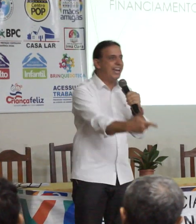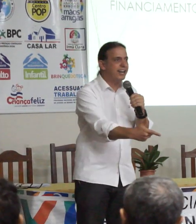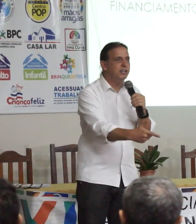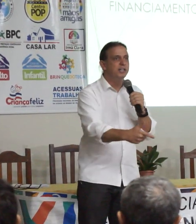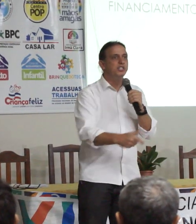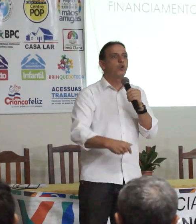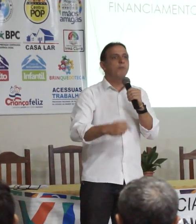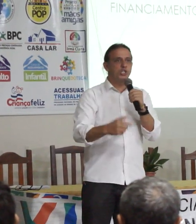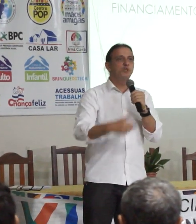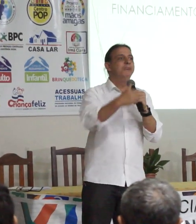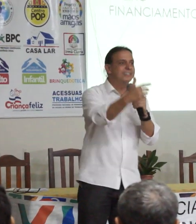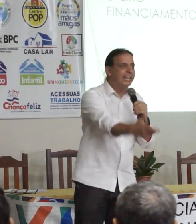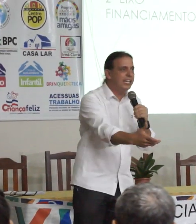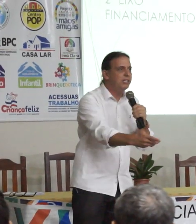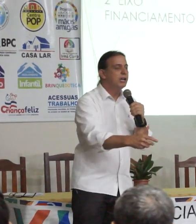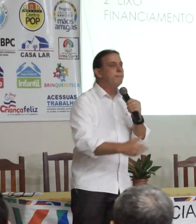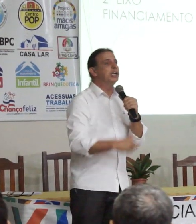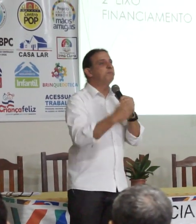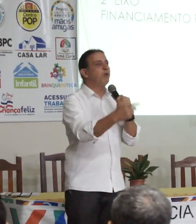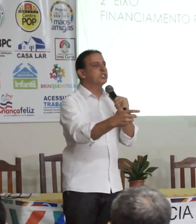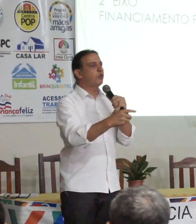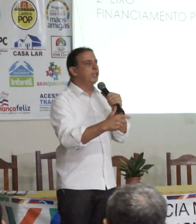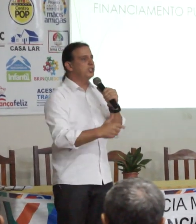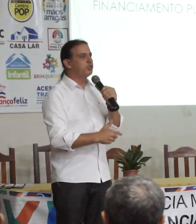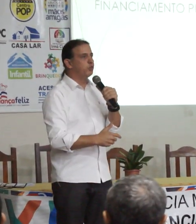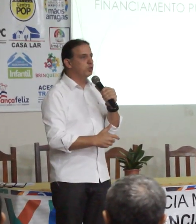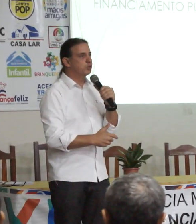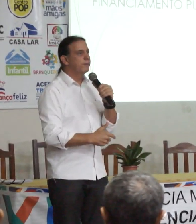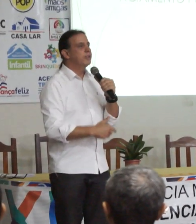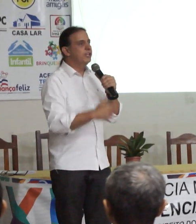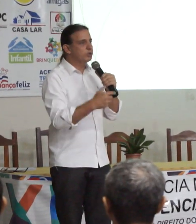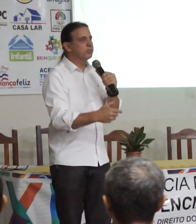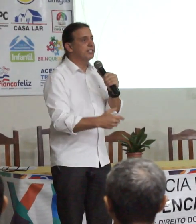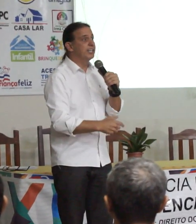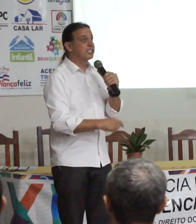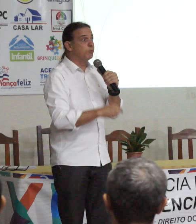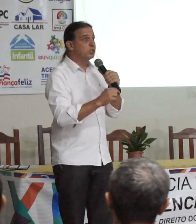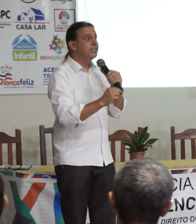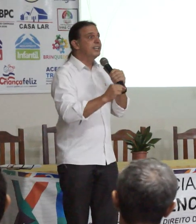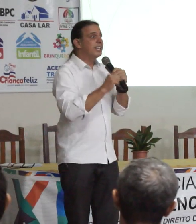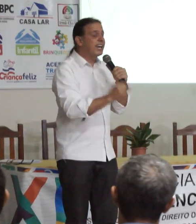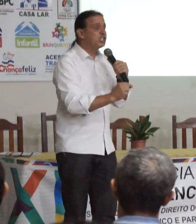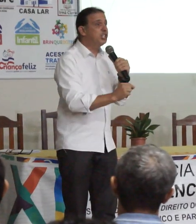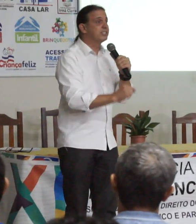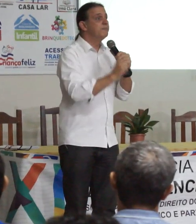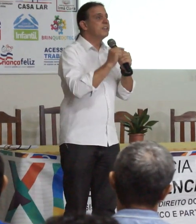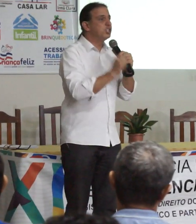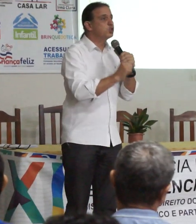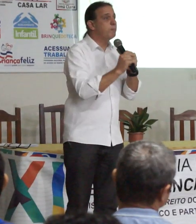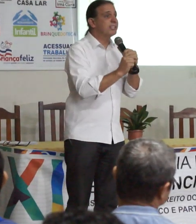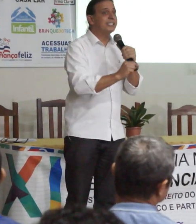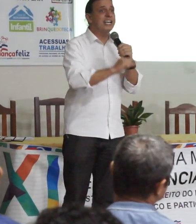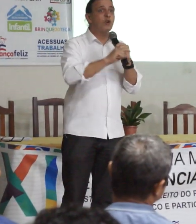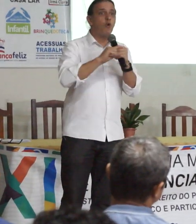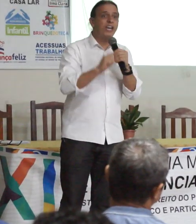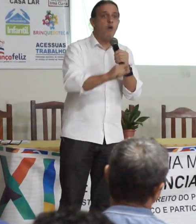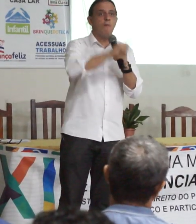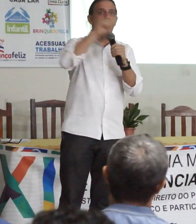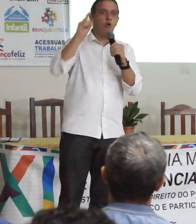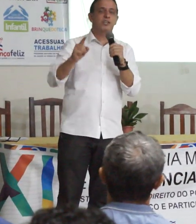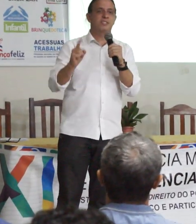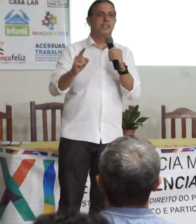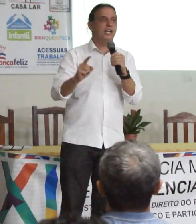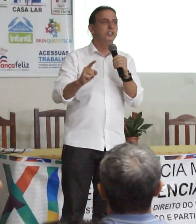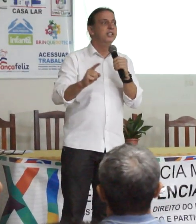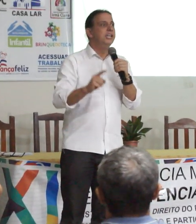gente rega, de como a gente mantém para que a gente possa colher esses frutos. E eu tenho certeza com isso. Caxias se sobressai a qualquer